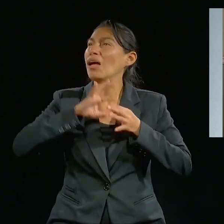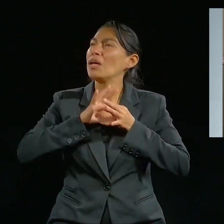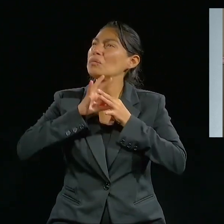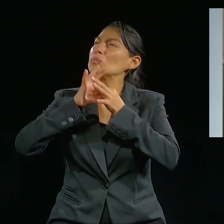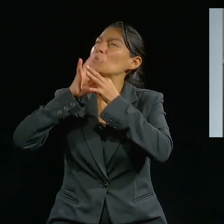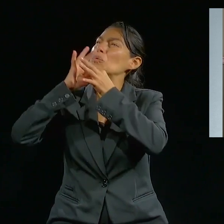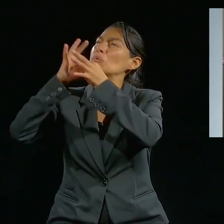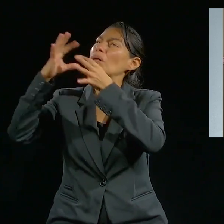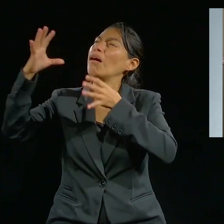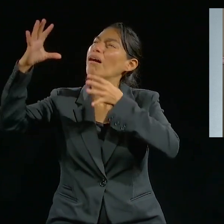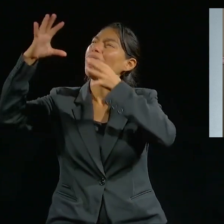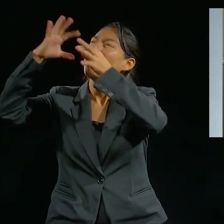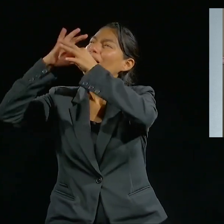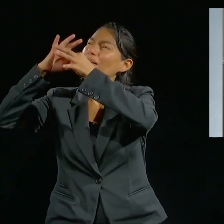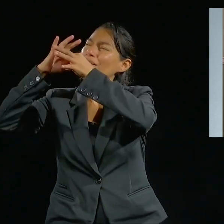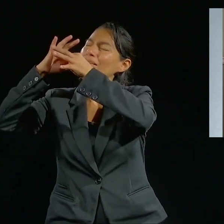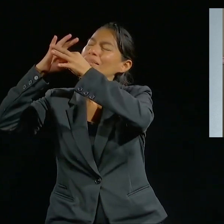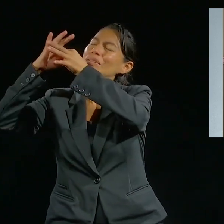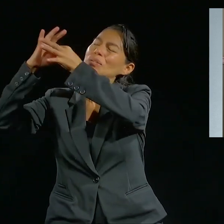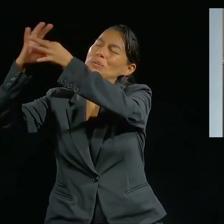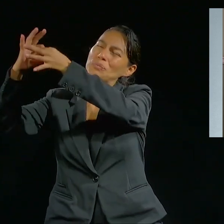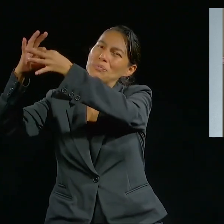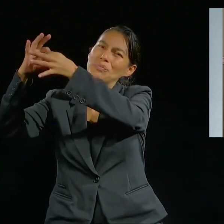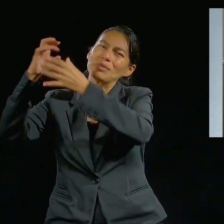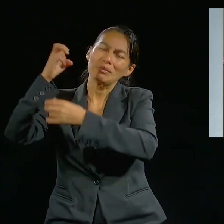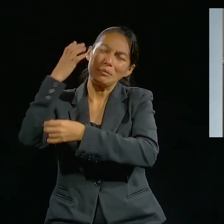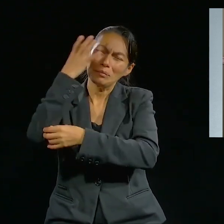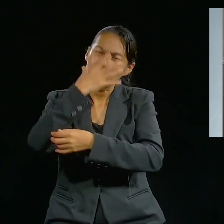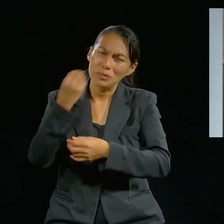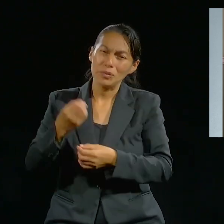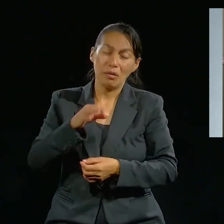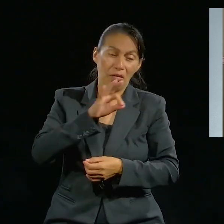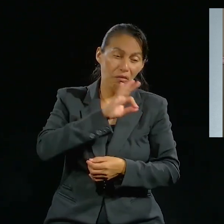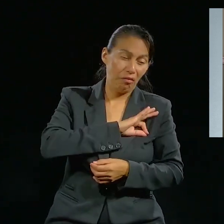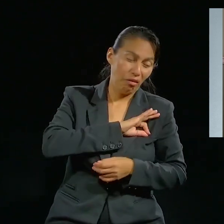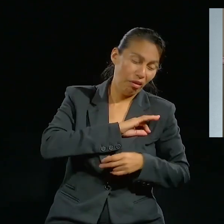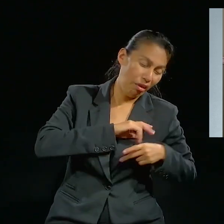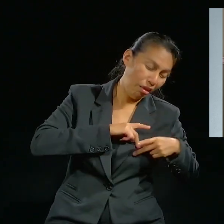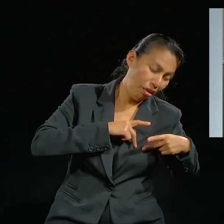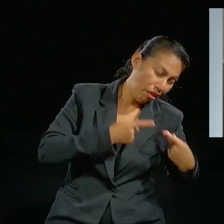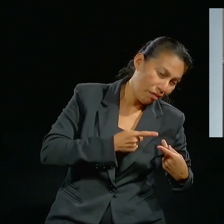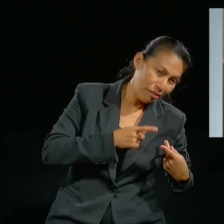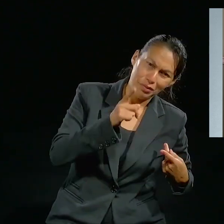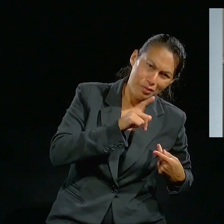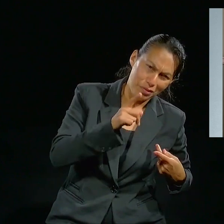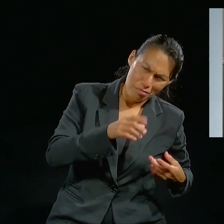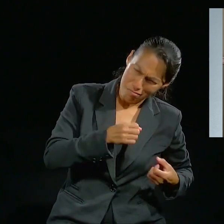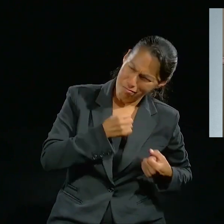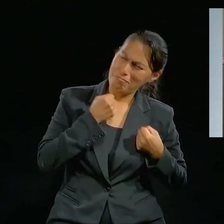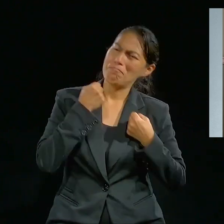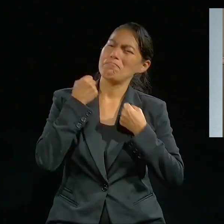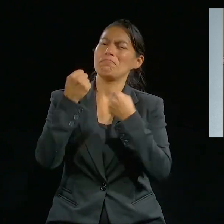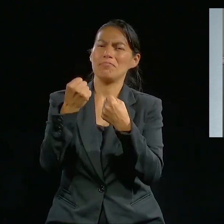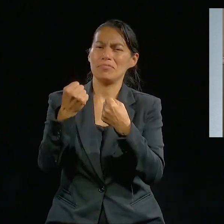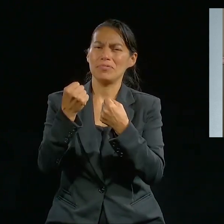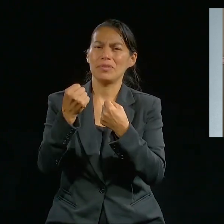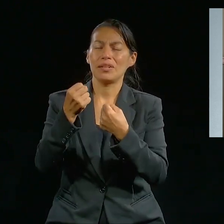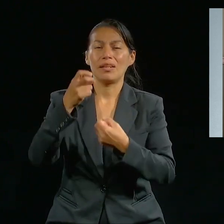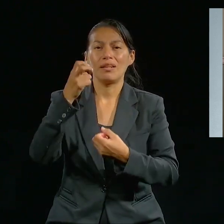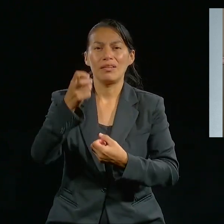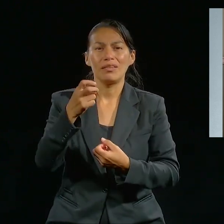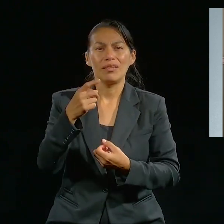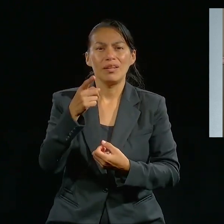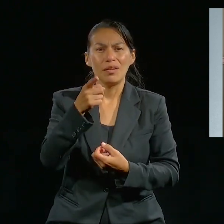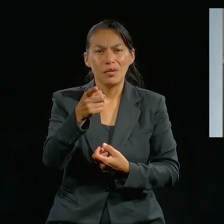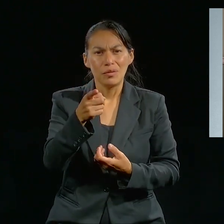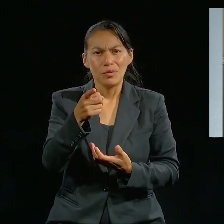conectarte con el Dios de lo imposible para que tu fe no decaiga, sino continúe. De tal manera